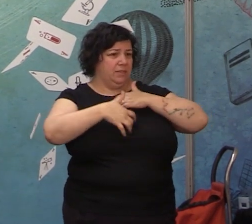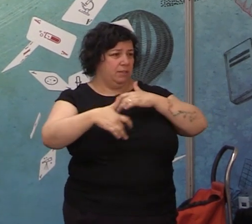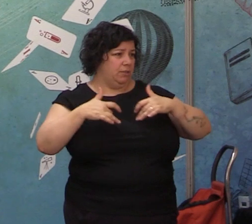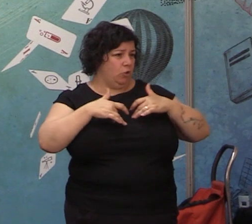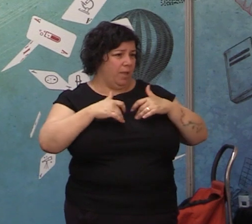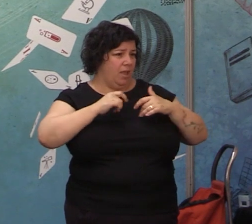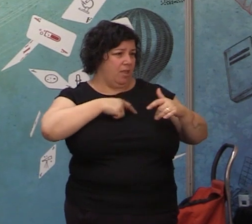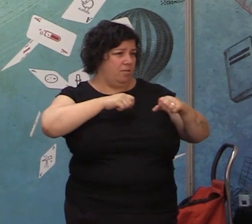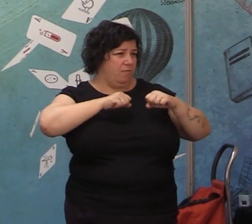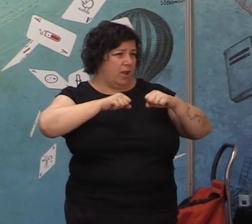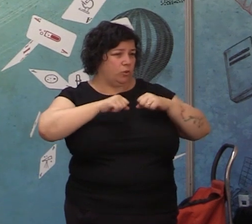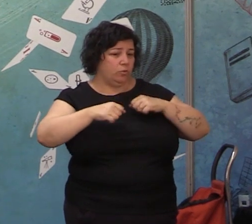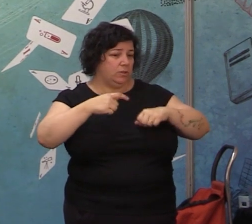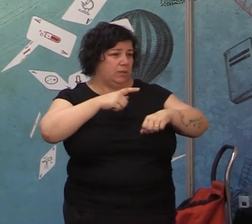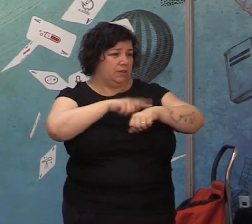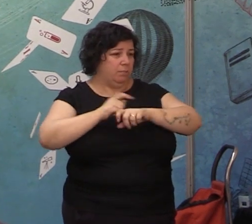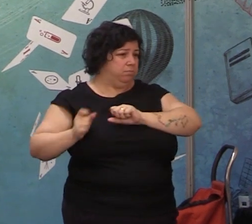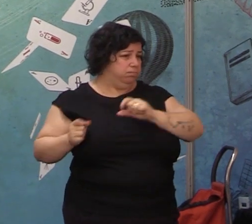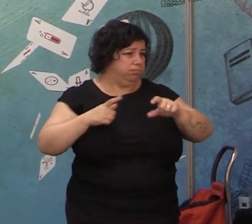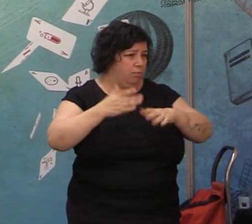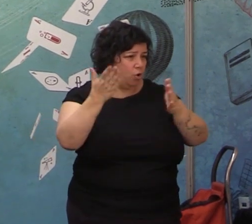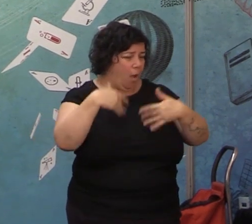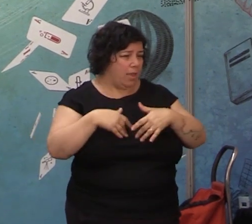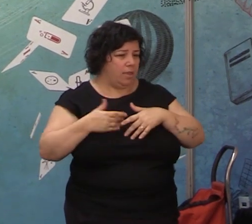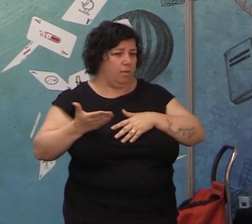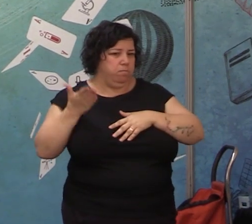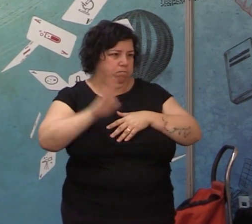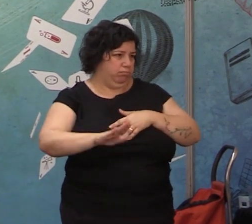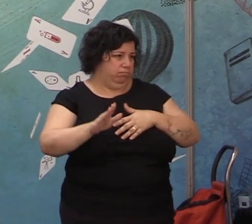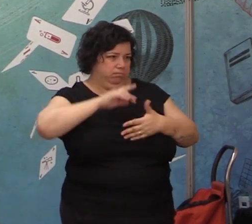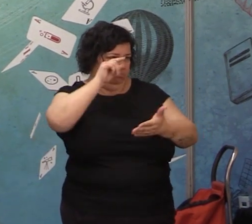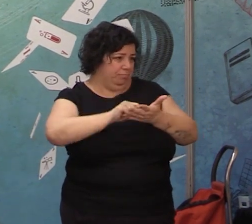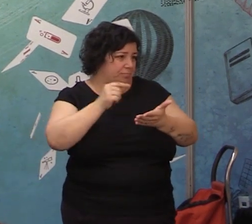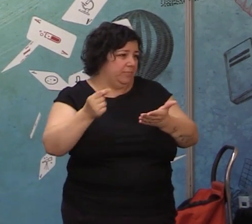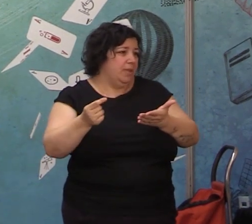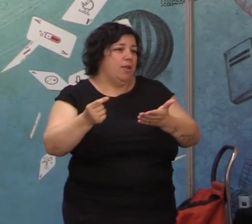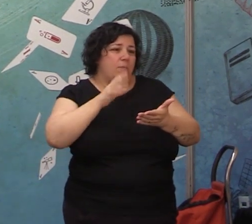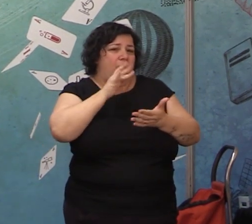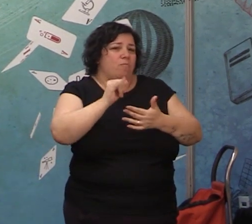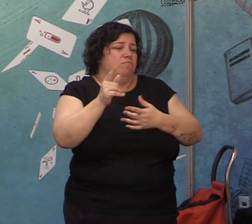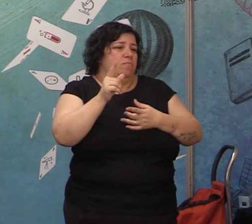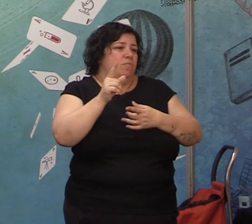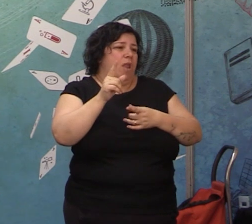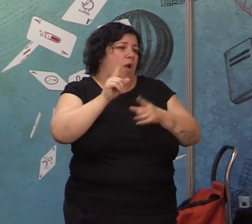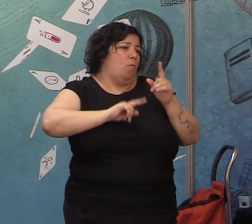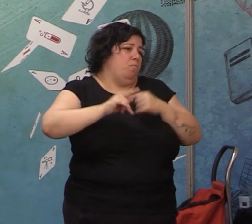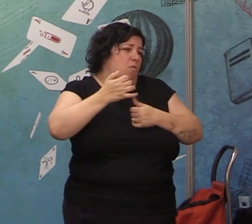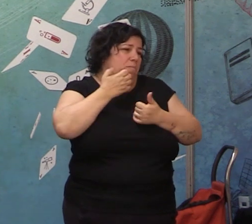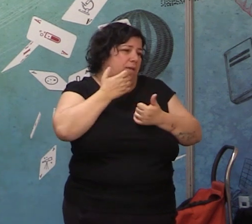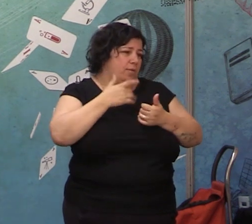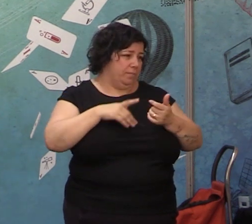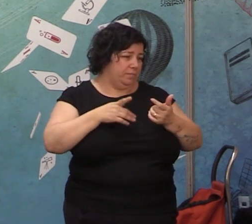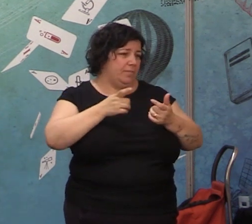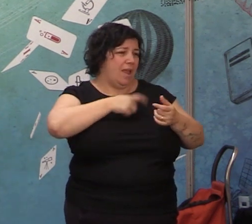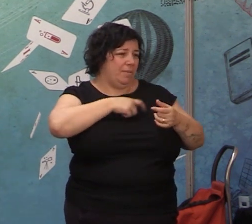infarto y no da tiempo a llegar al hospital y tiene una muerte súbita normalmente por una complicación arrítmica.